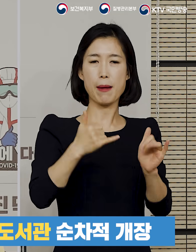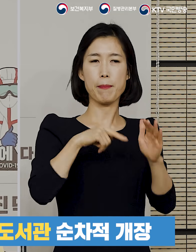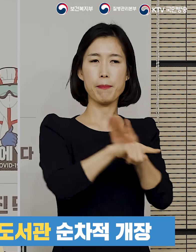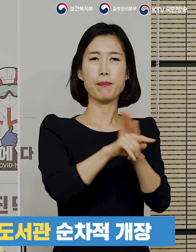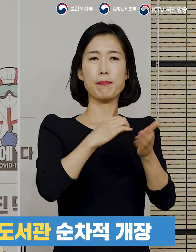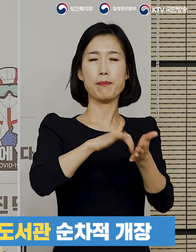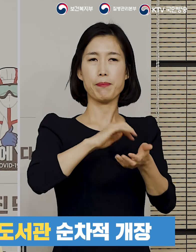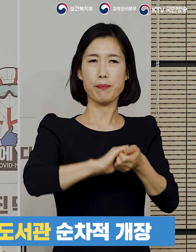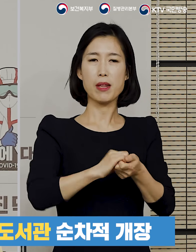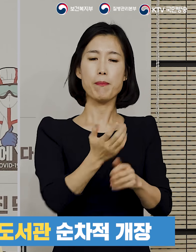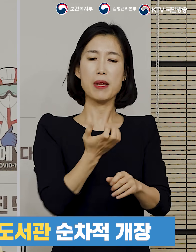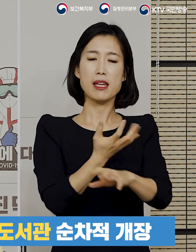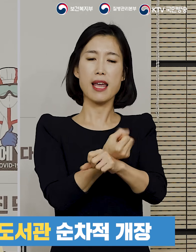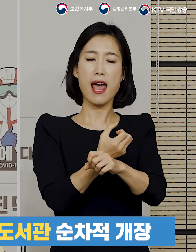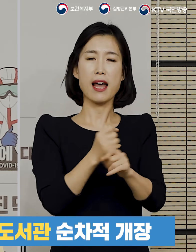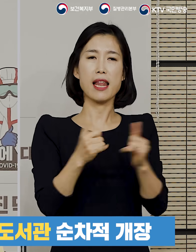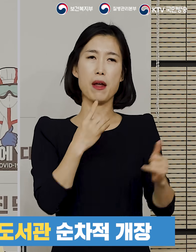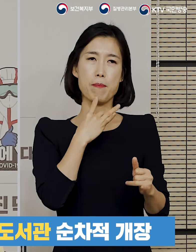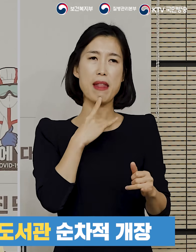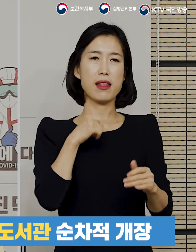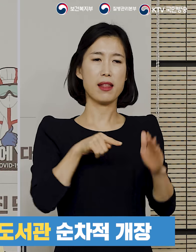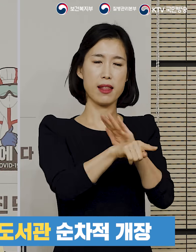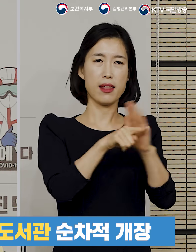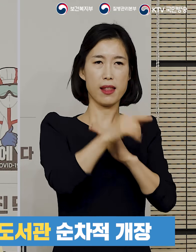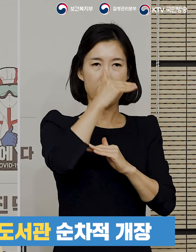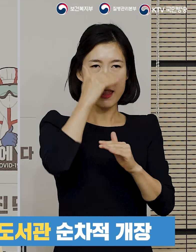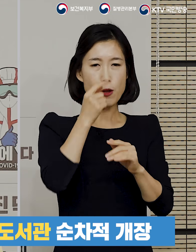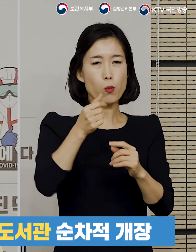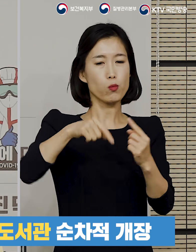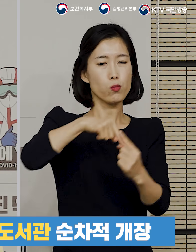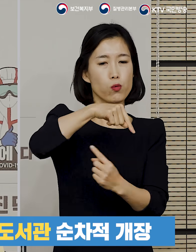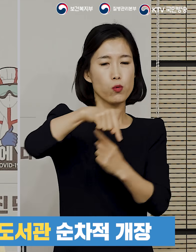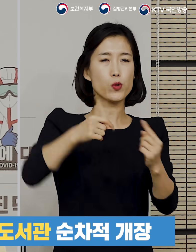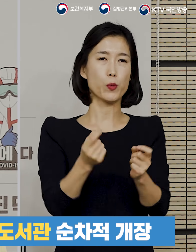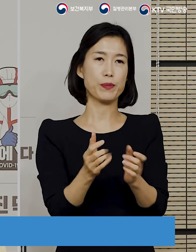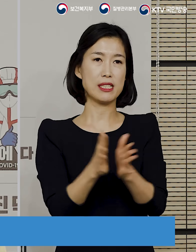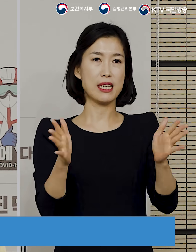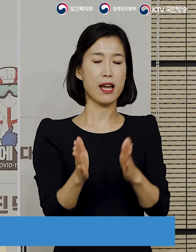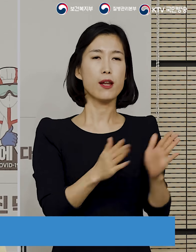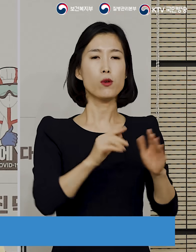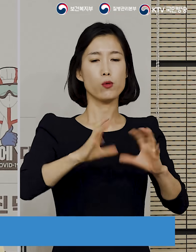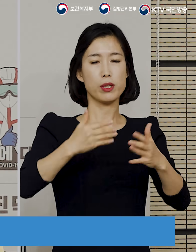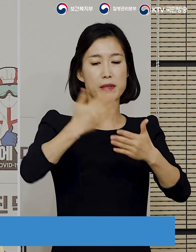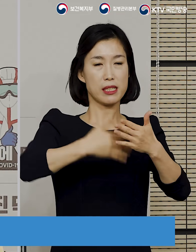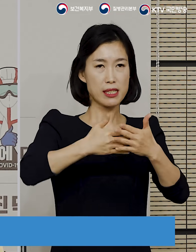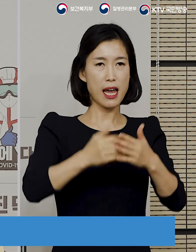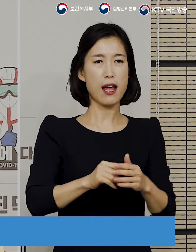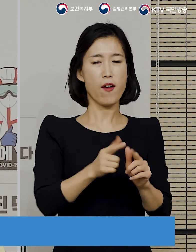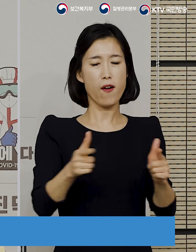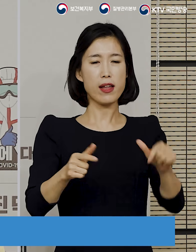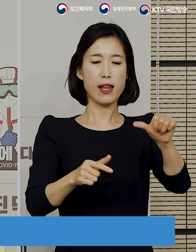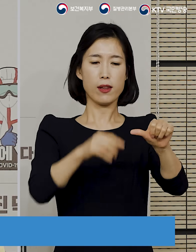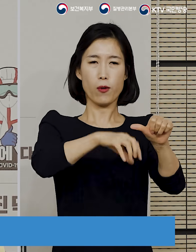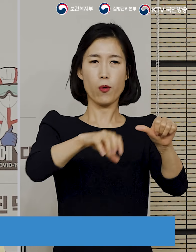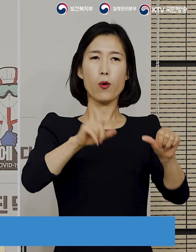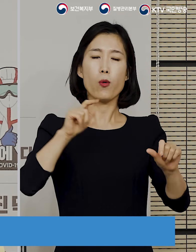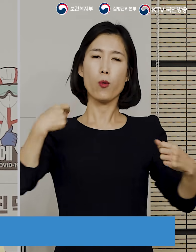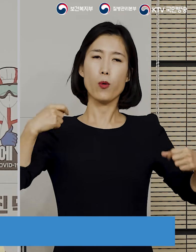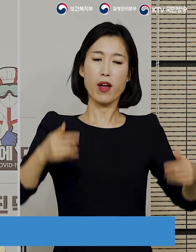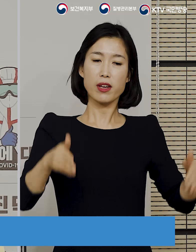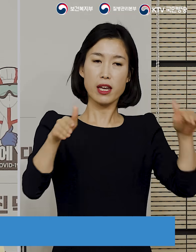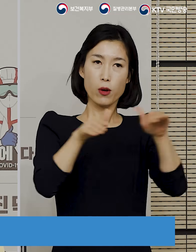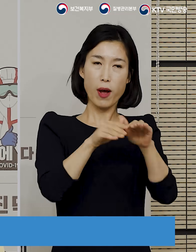조정, 사전 예약제 등을 통해 부분적으로 운영을 시작합니다. 또한 국립극장 등